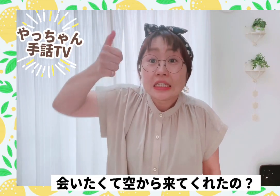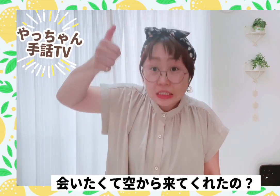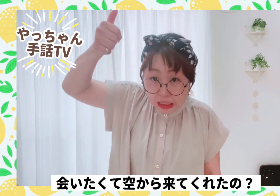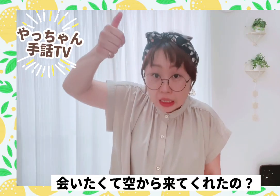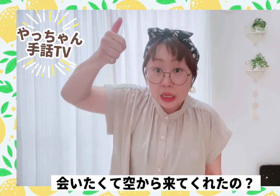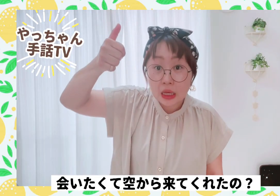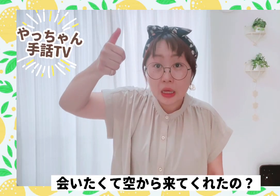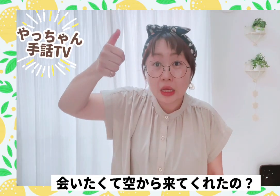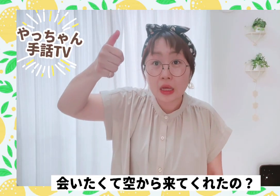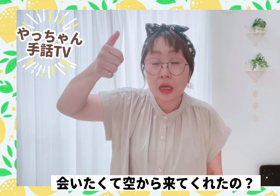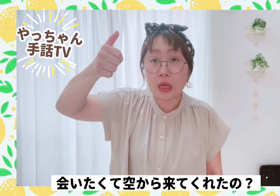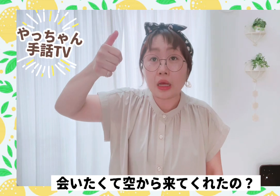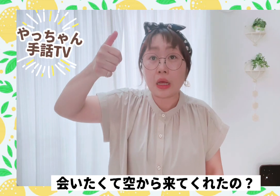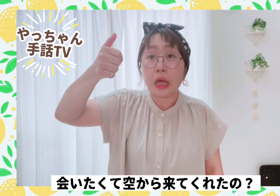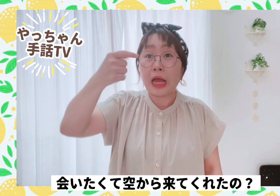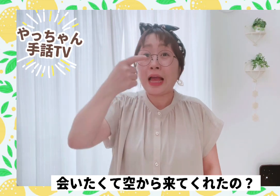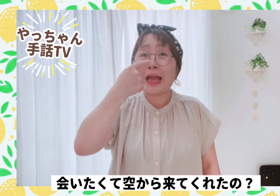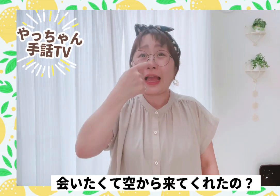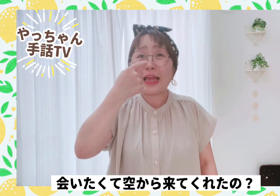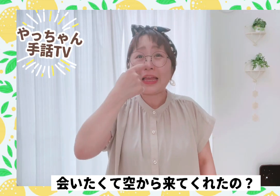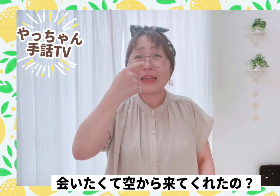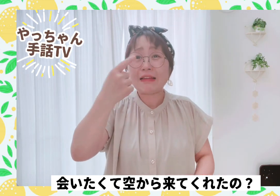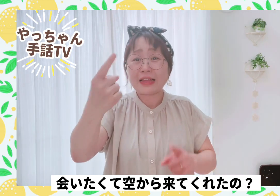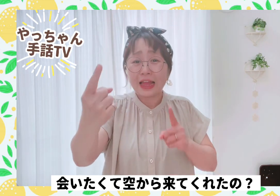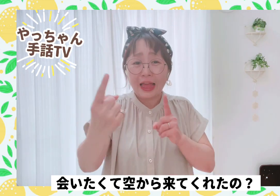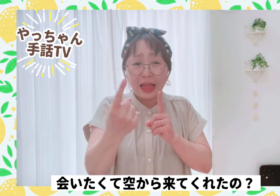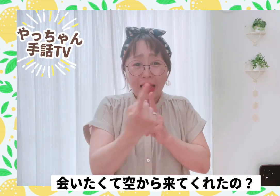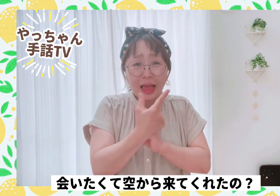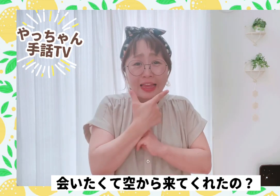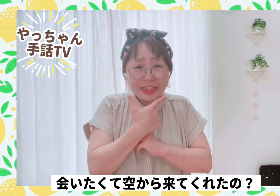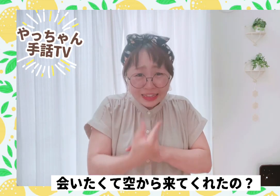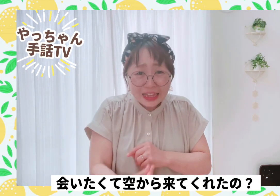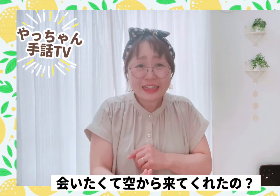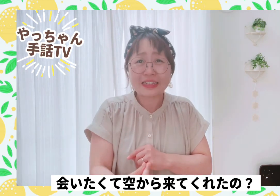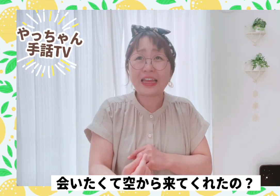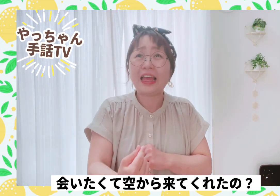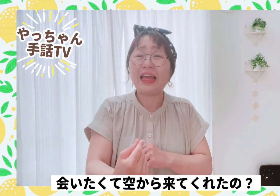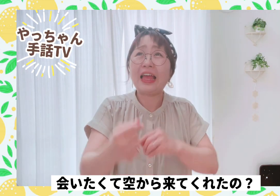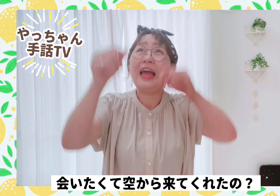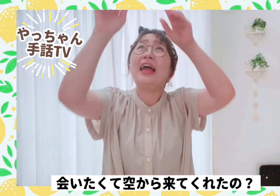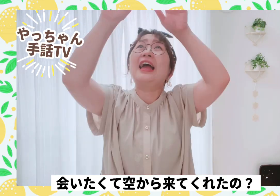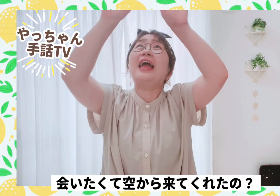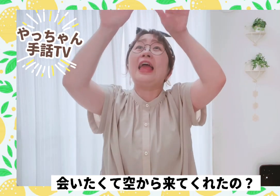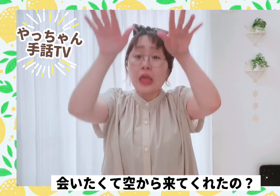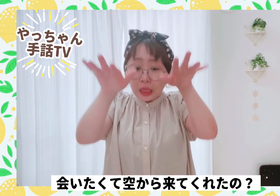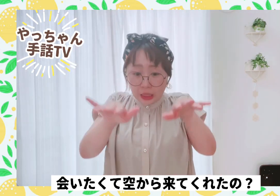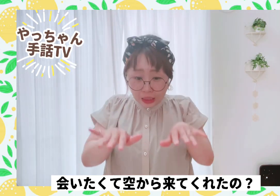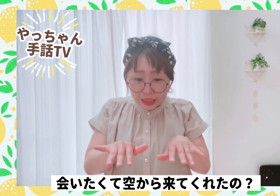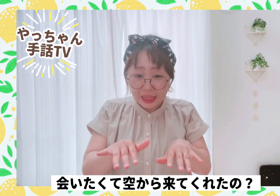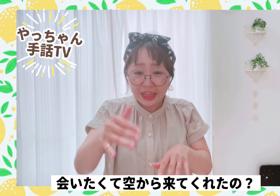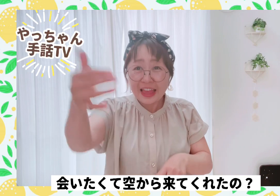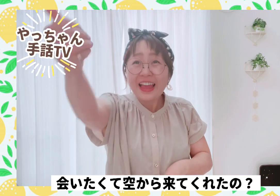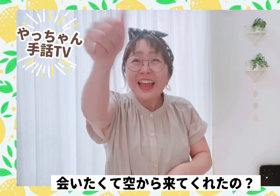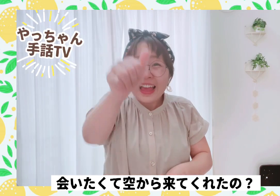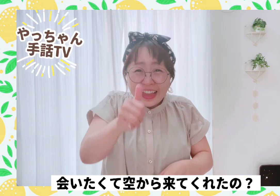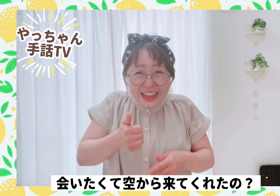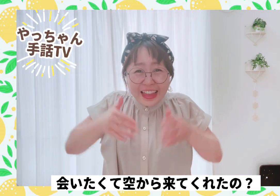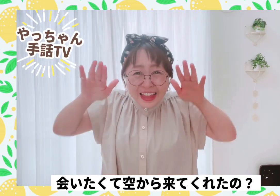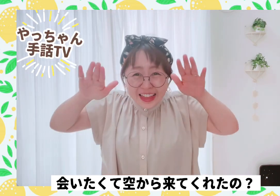ひじ、会いたくて、空から来てくれ